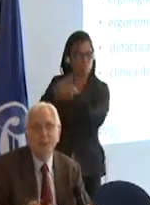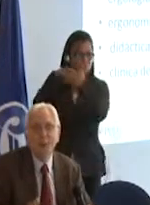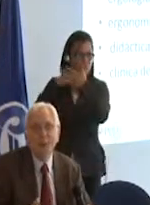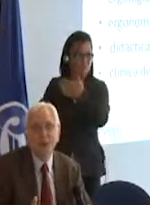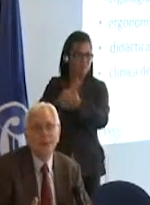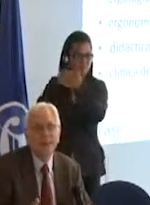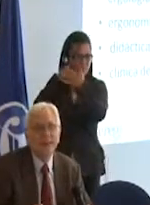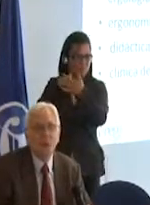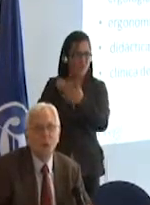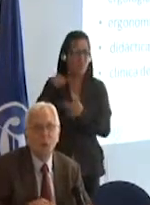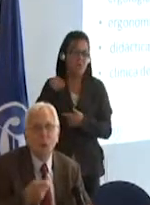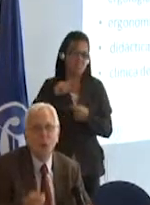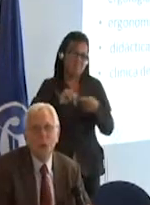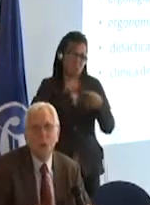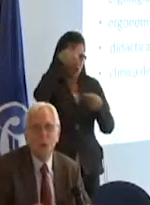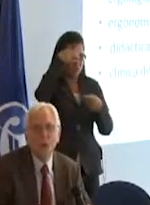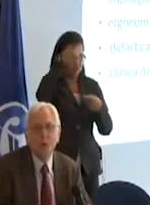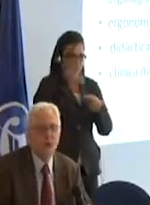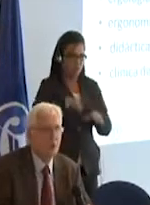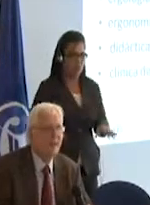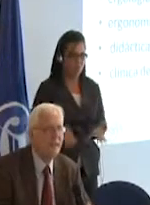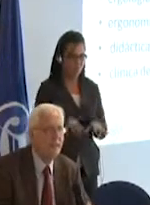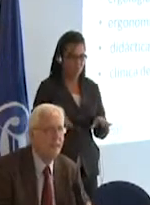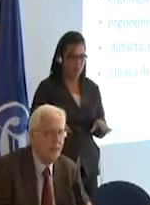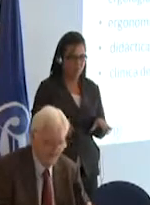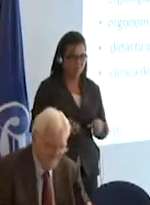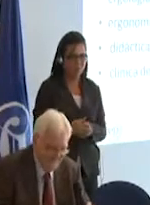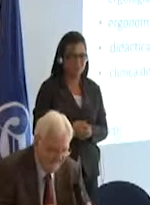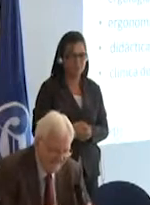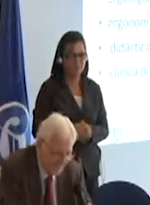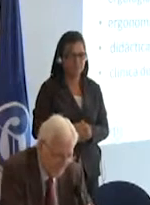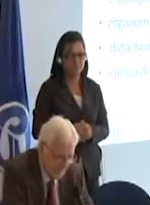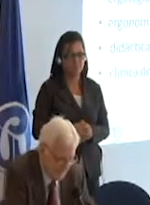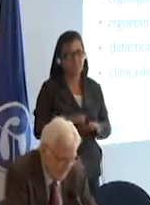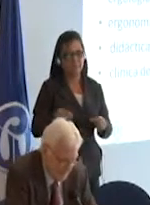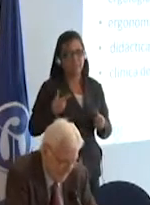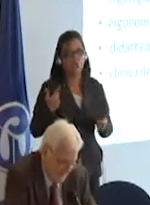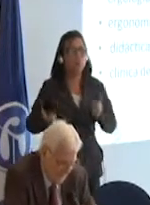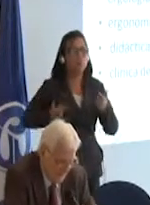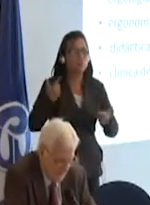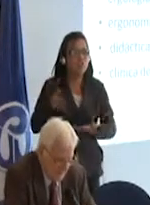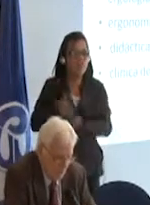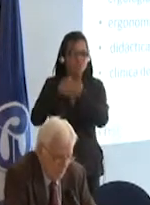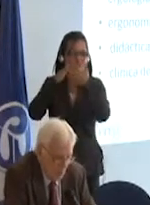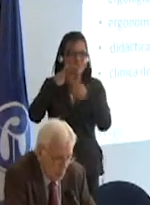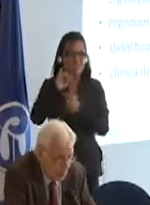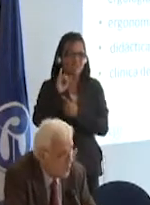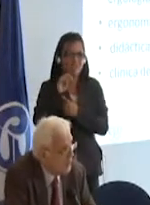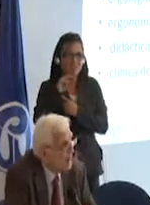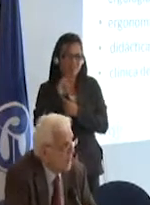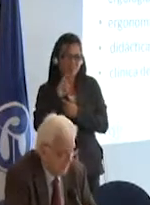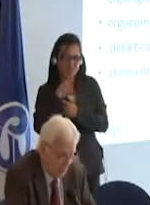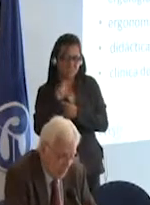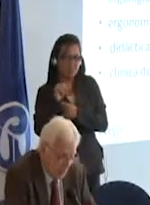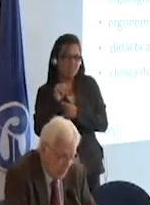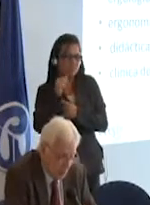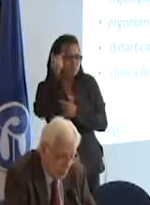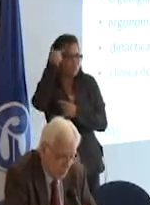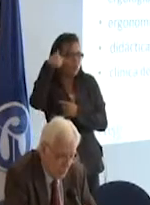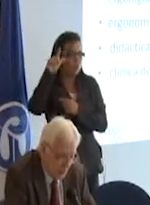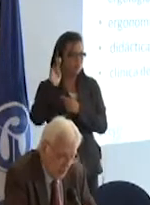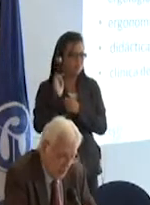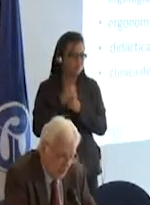primer elemento del concepto de actividad, es decir, la lucha contra la inercia. La actividad es la lucha contra la inercia.